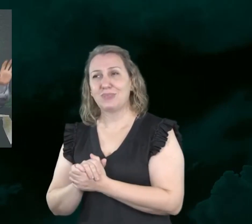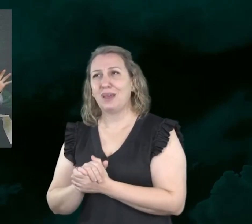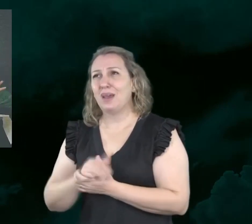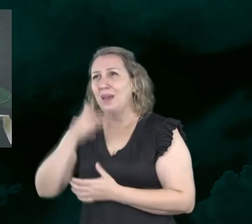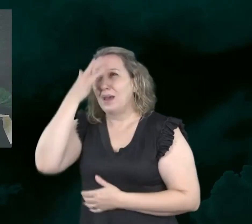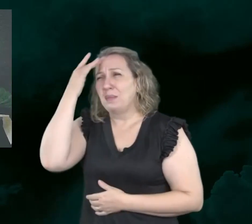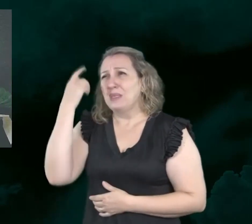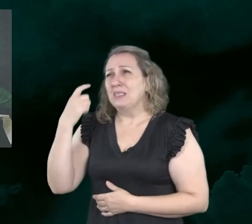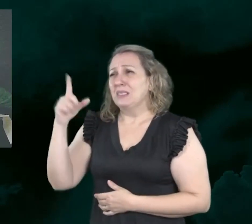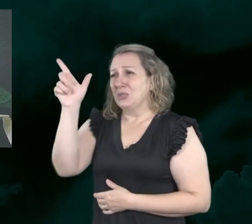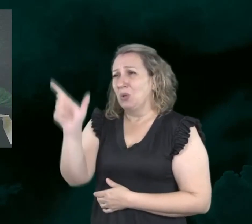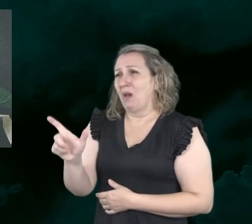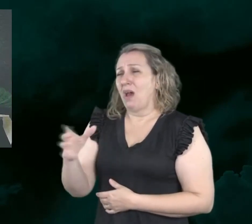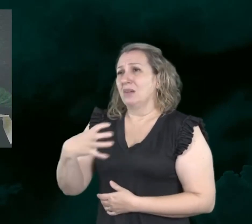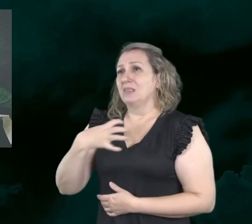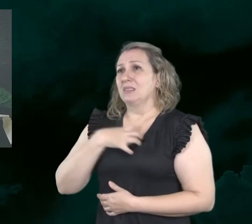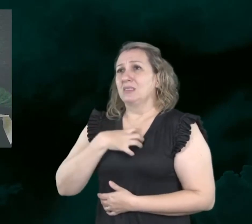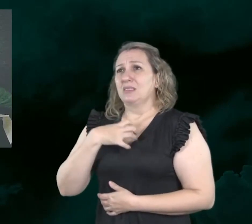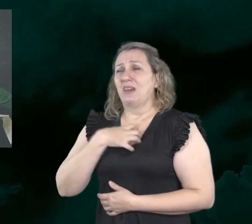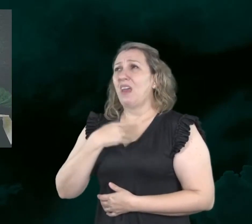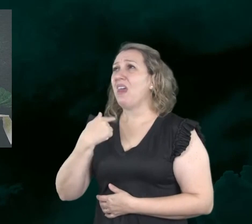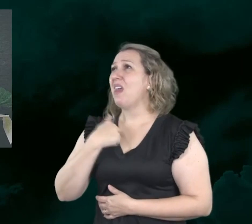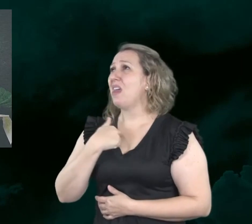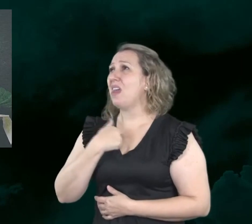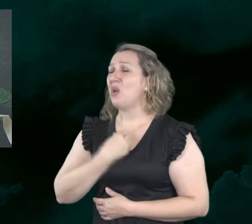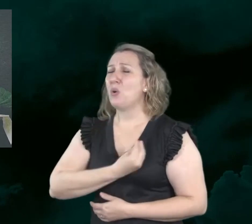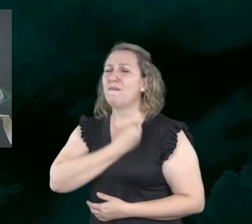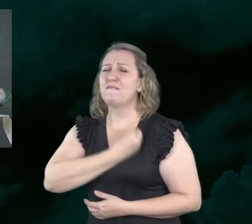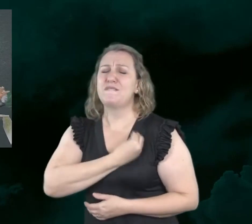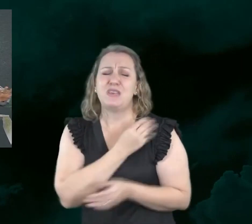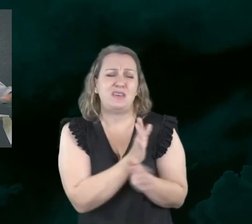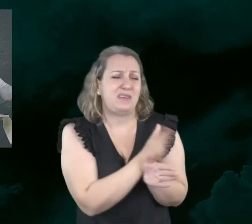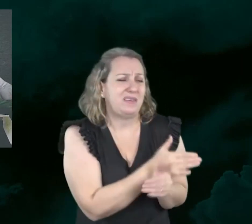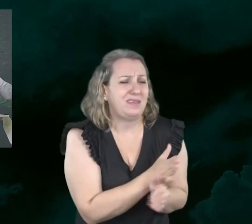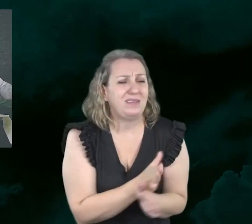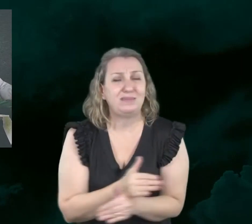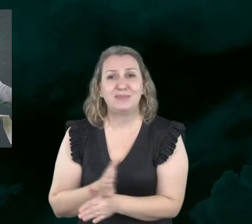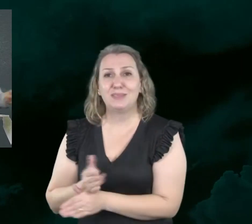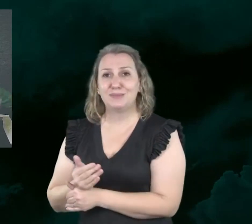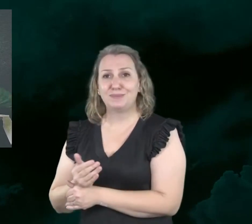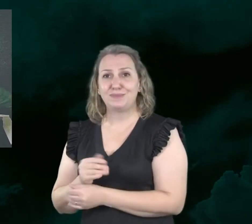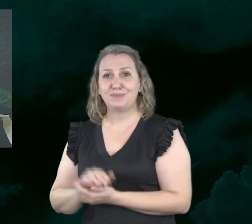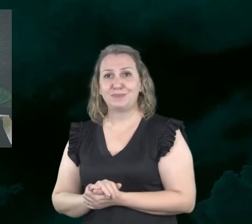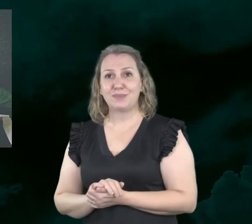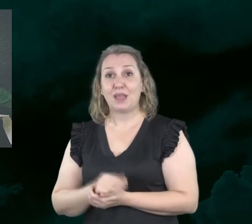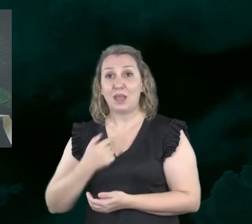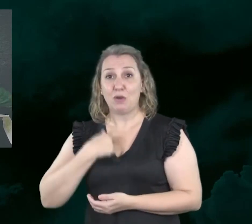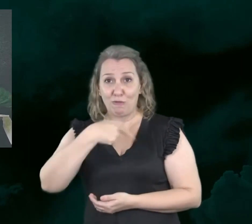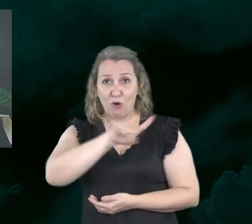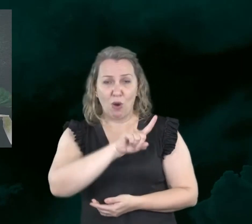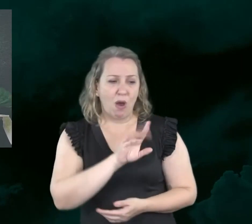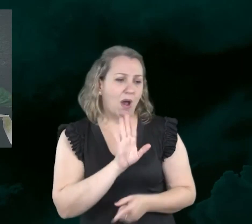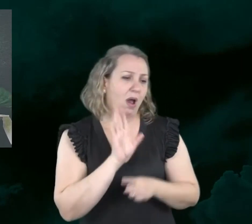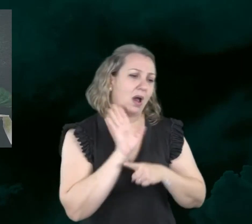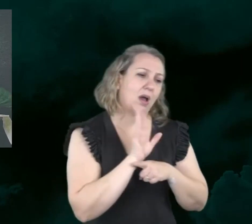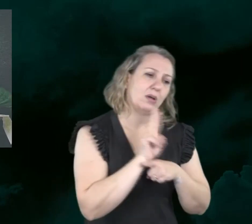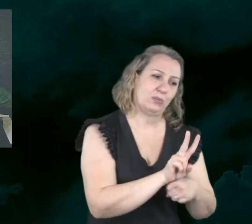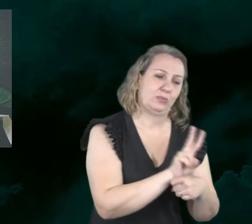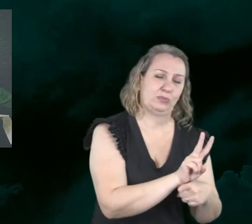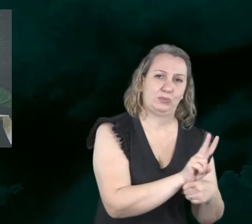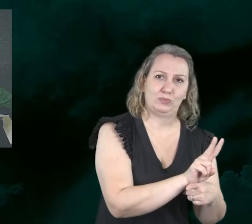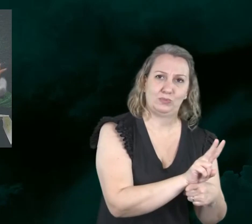e nós, através da pregação do Evangelho, alcançarmos essas pessoas, tirarmos essas pessoas das garras do